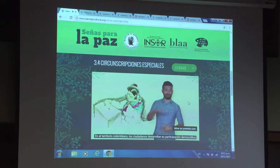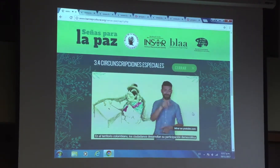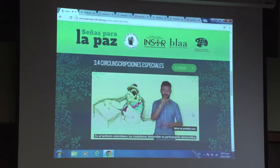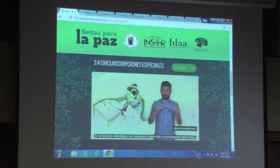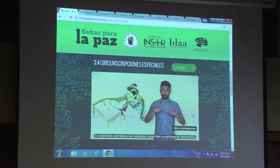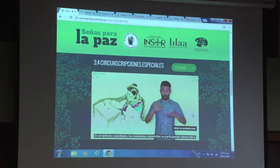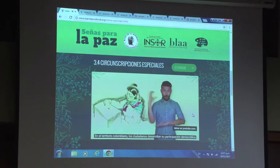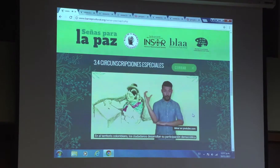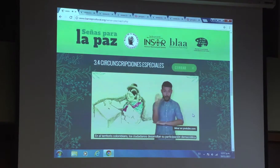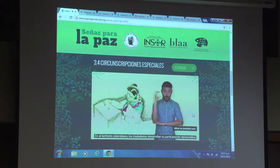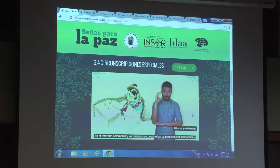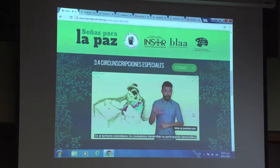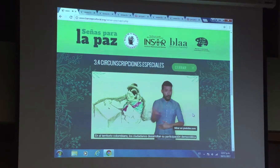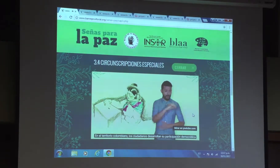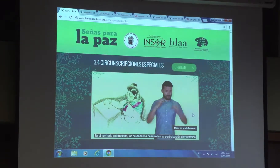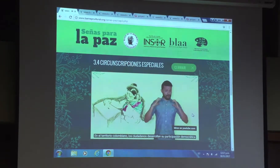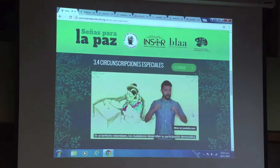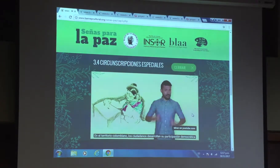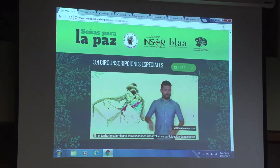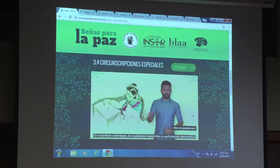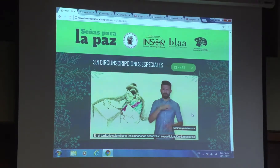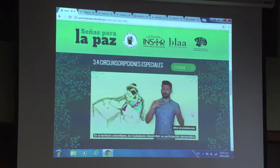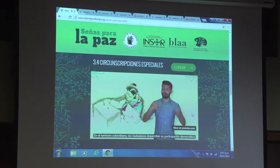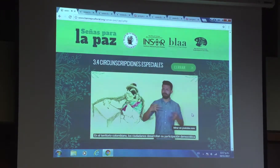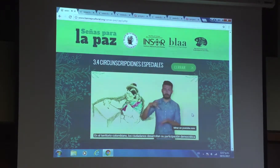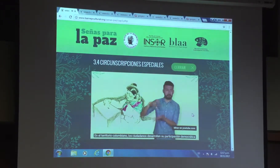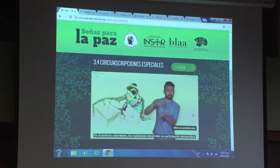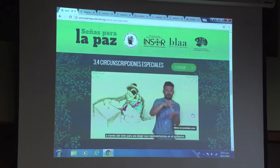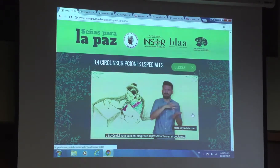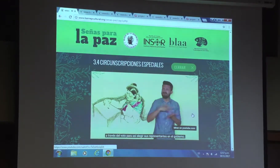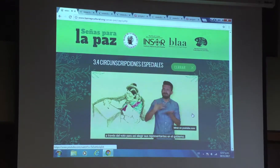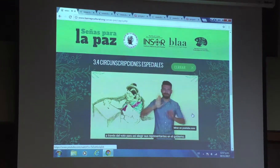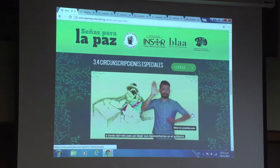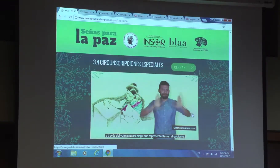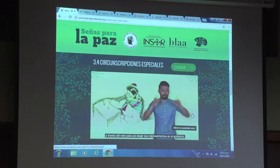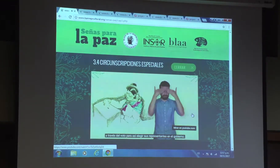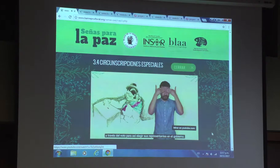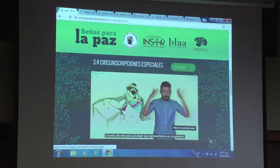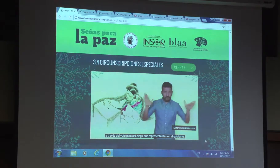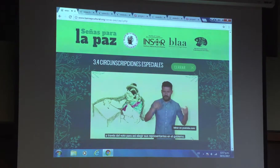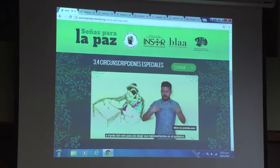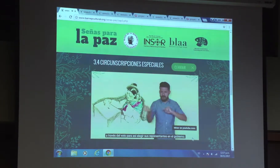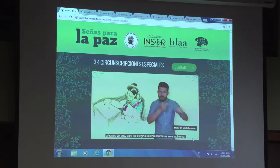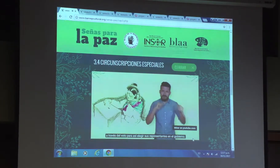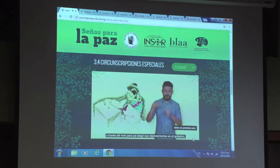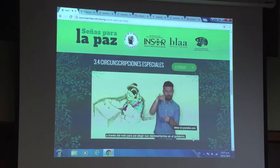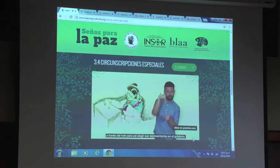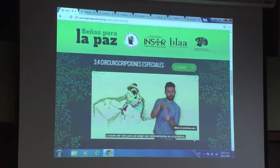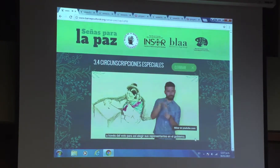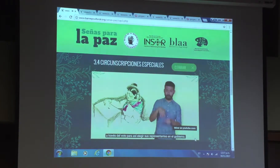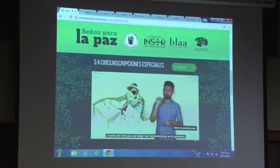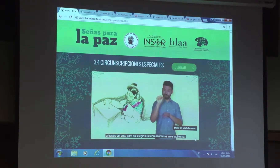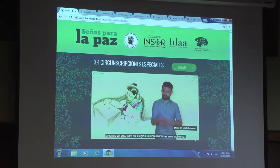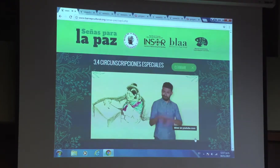En el territorio colombiano, los ciudadanos desarrollan su participación democrática a través del voto para así elegir sus representantes